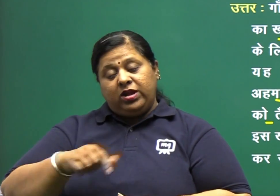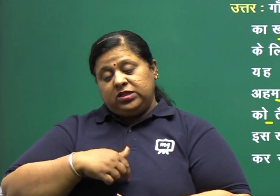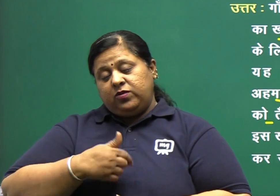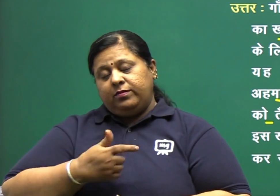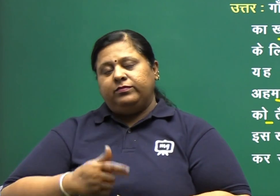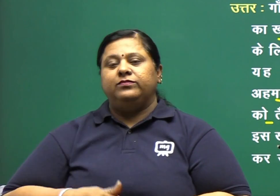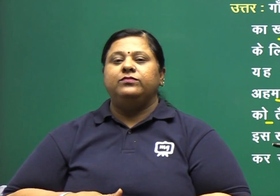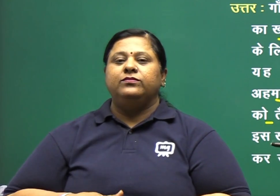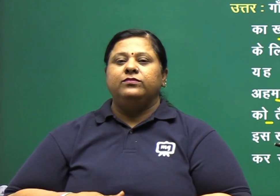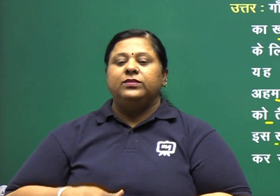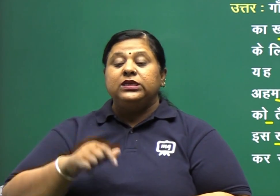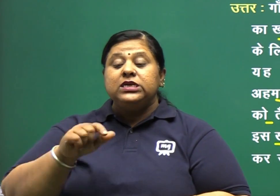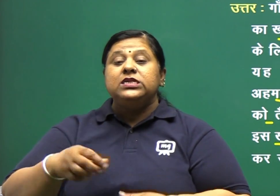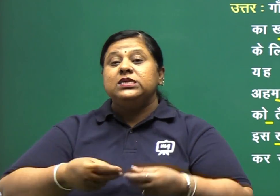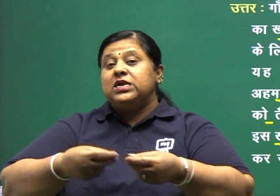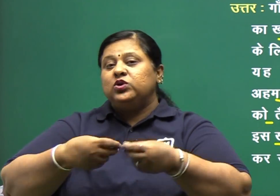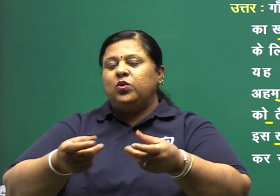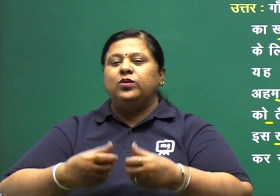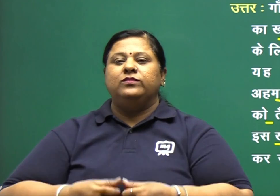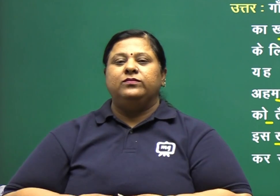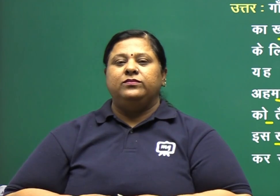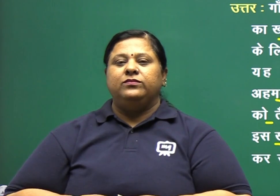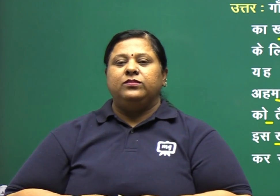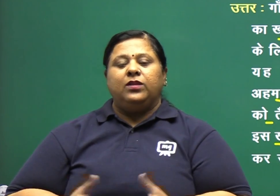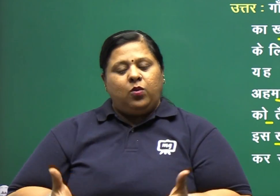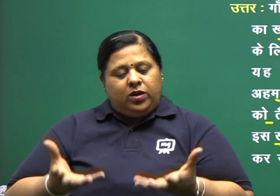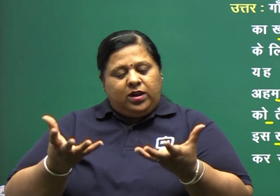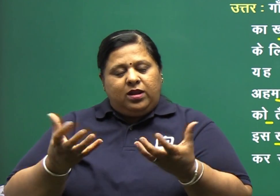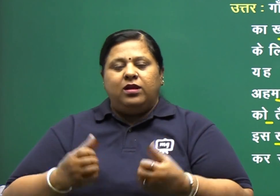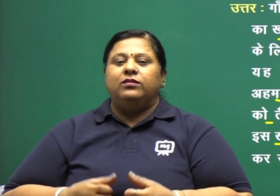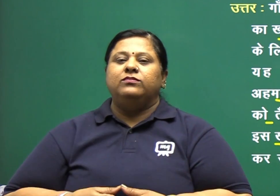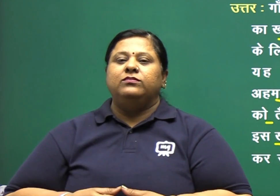स्वयं इस खर्च को उठाने का